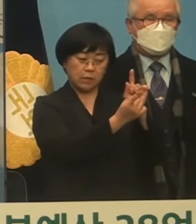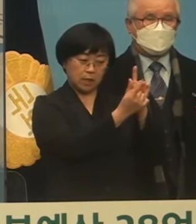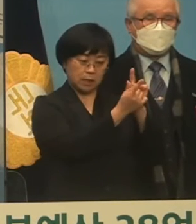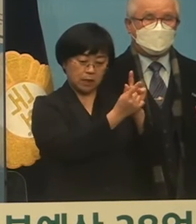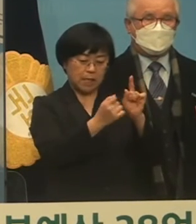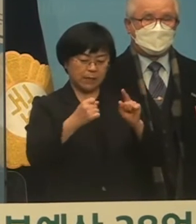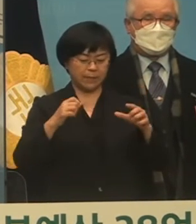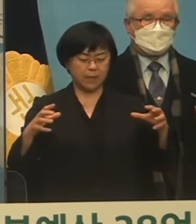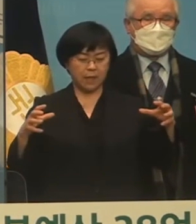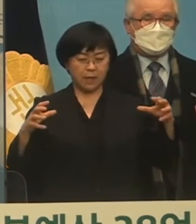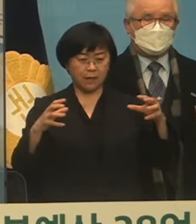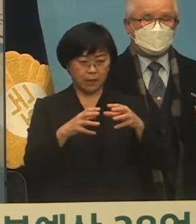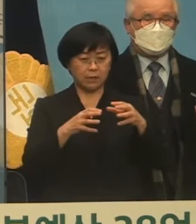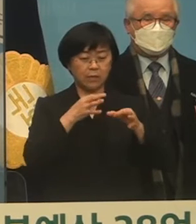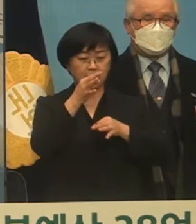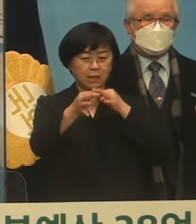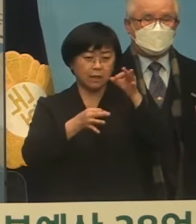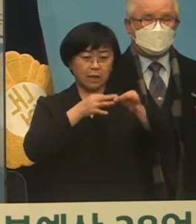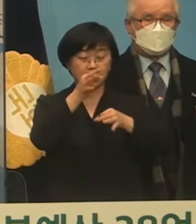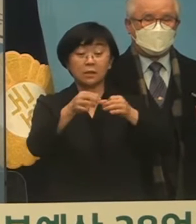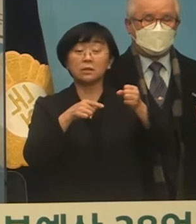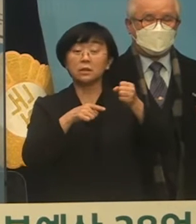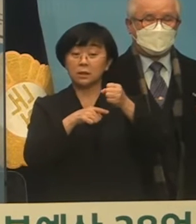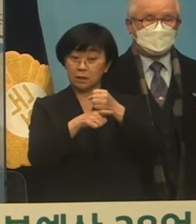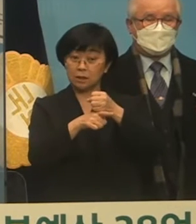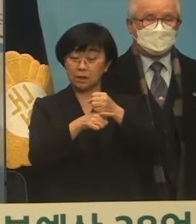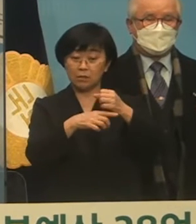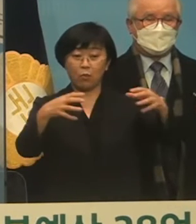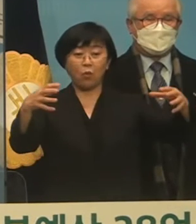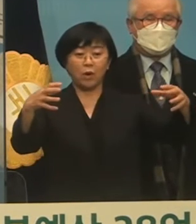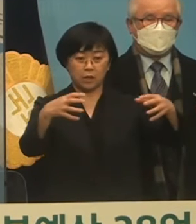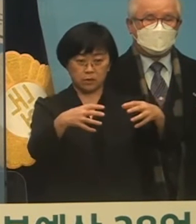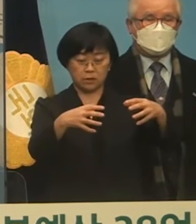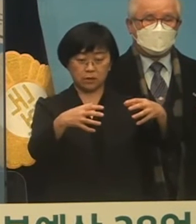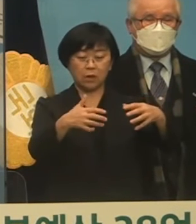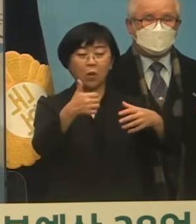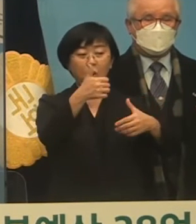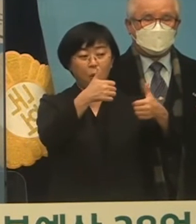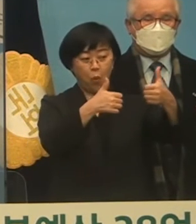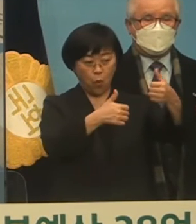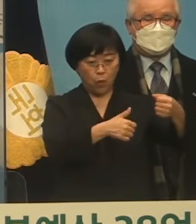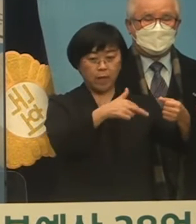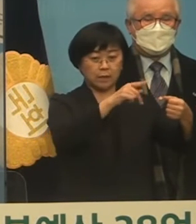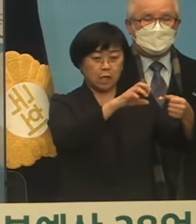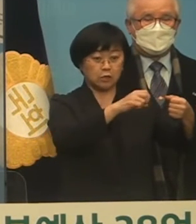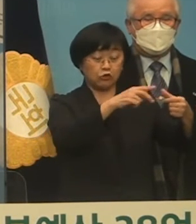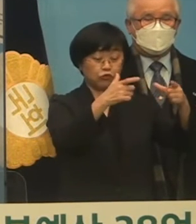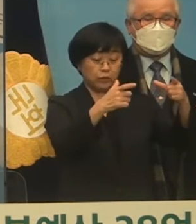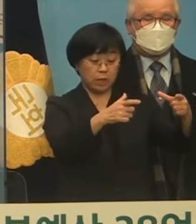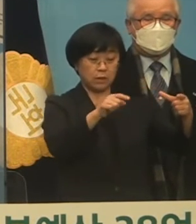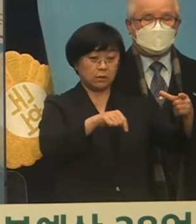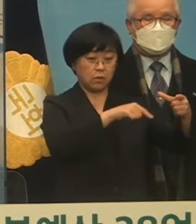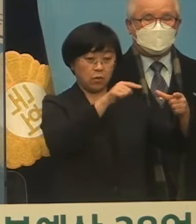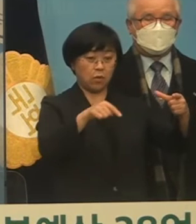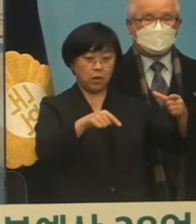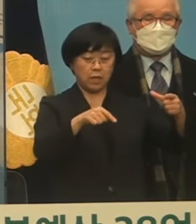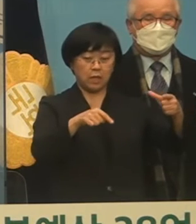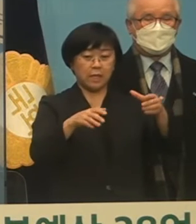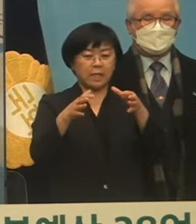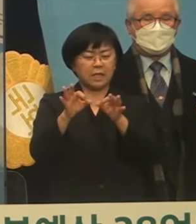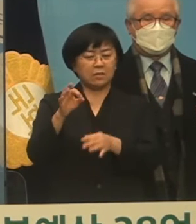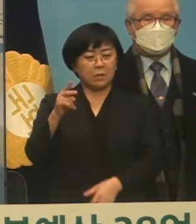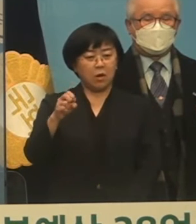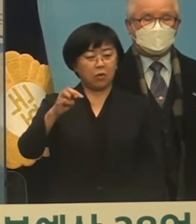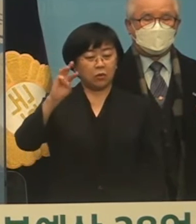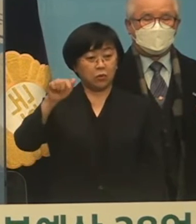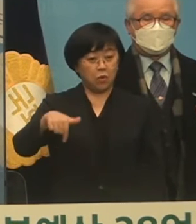하나된 목소리로 뜻을 모아주신 5만 장성 군민과